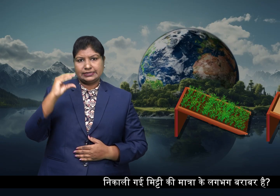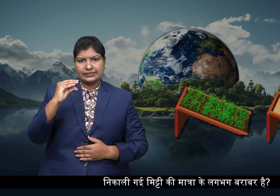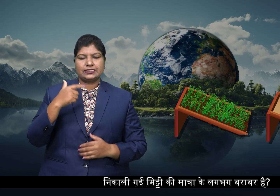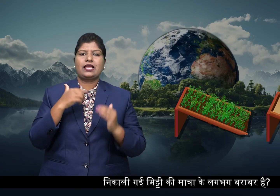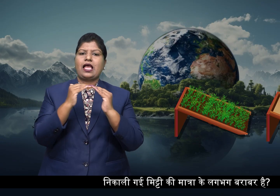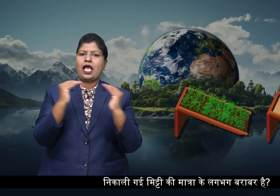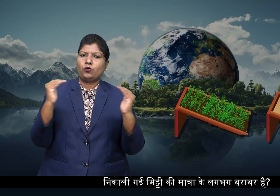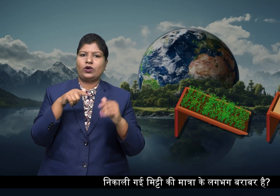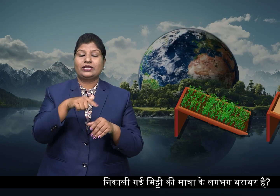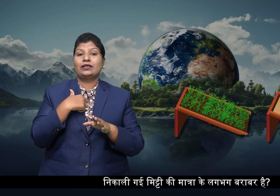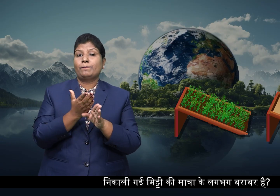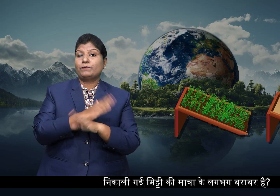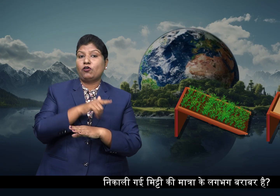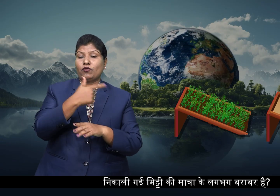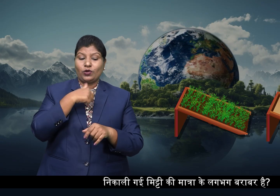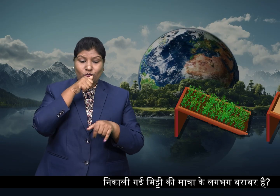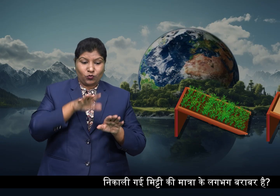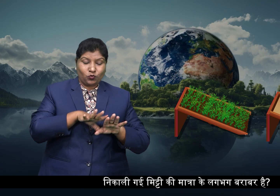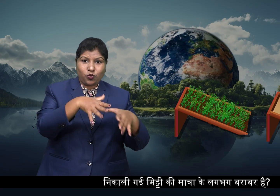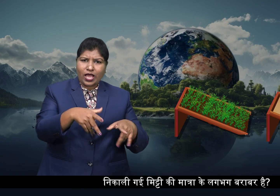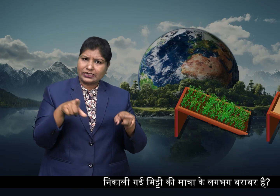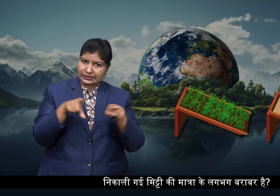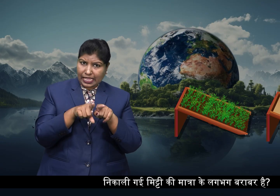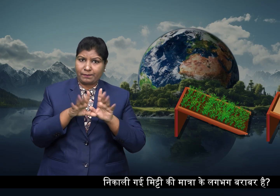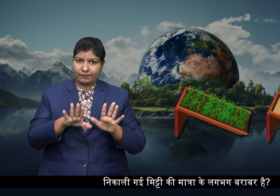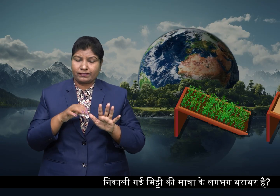निकाली गई मिट्टी की मात्रा के लगभग बराबर है?